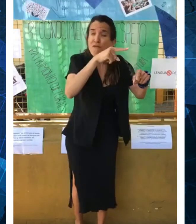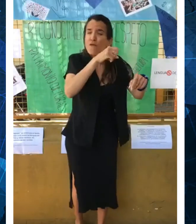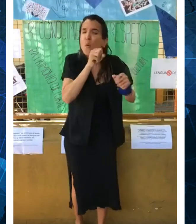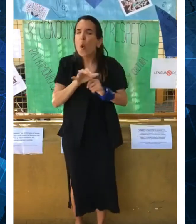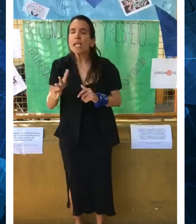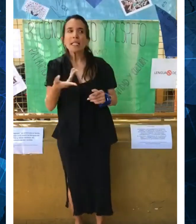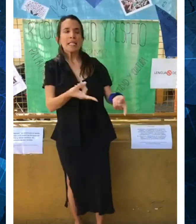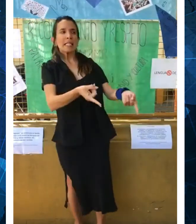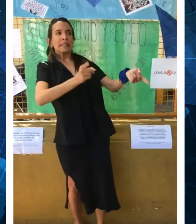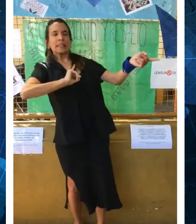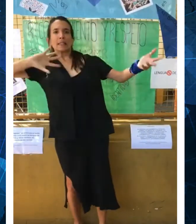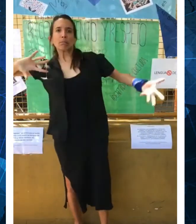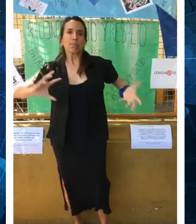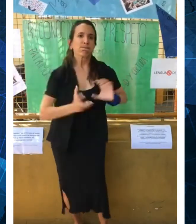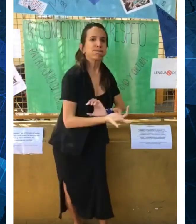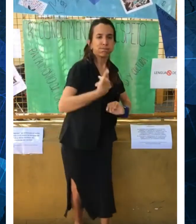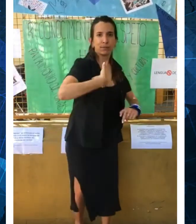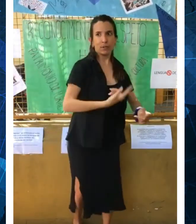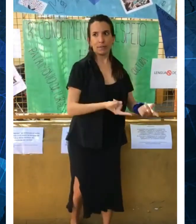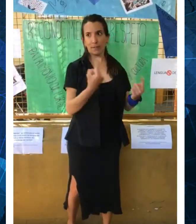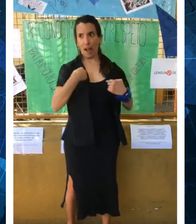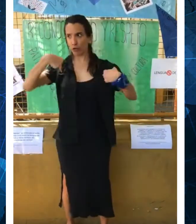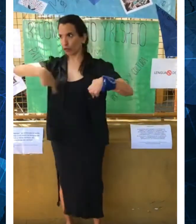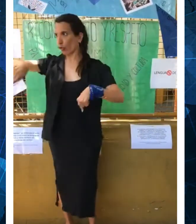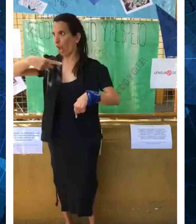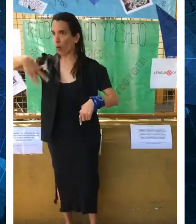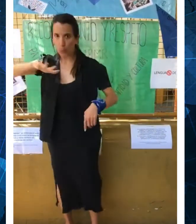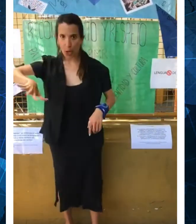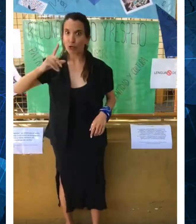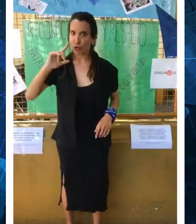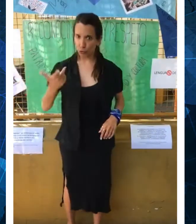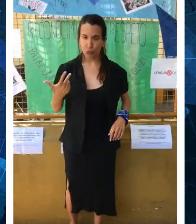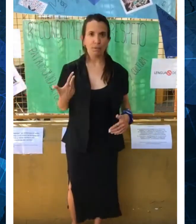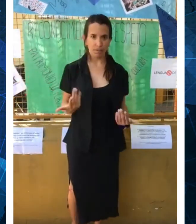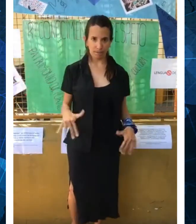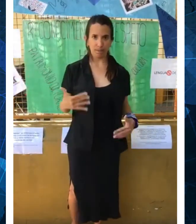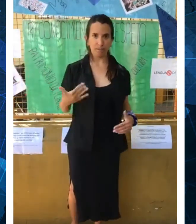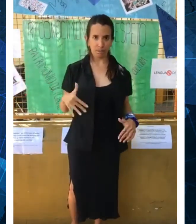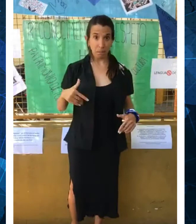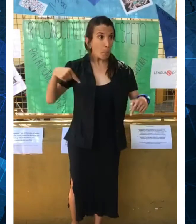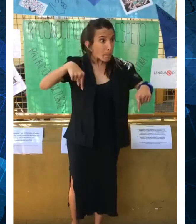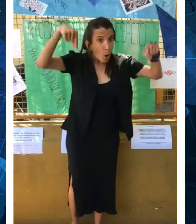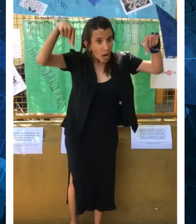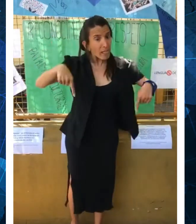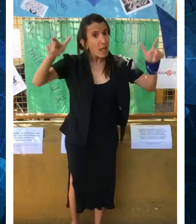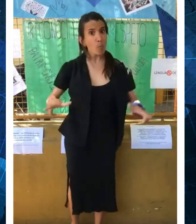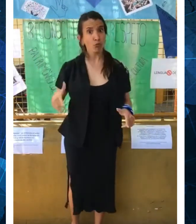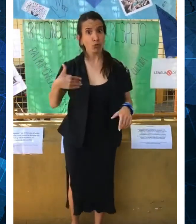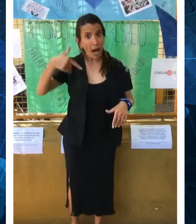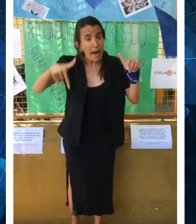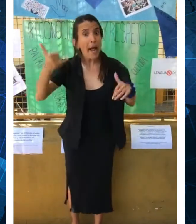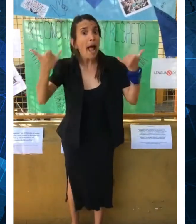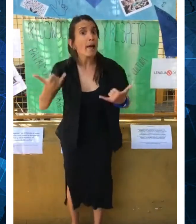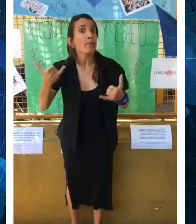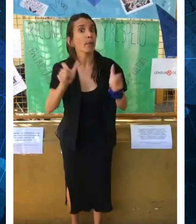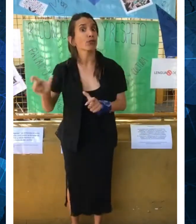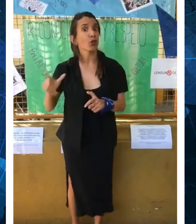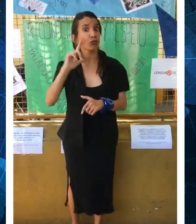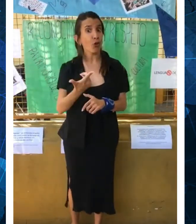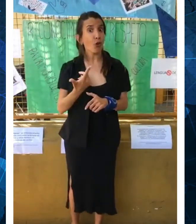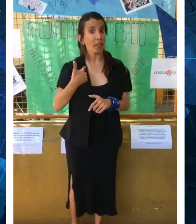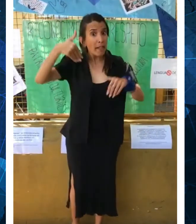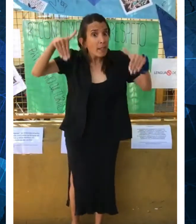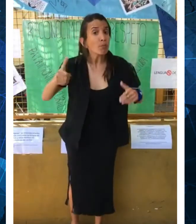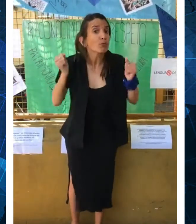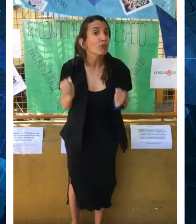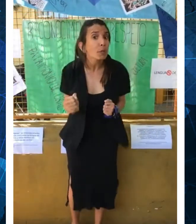El discurso médico tiene mucha influencia y esto nos perjudica a la comunidad. Por eso